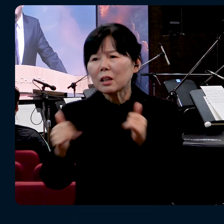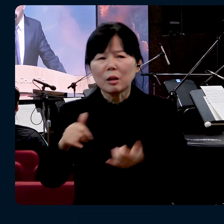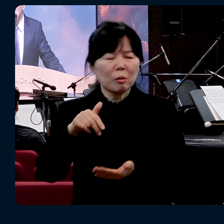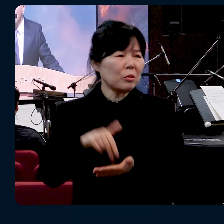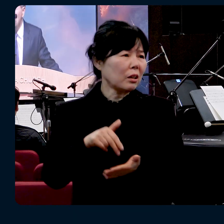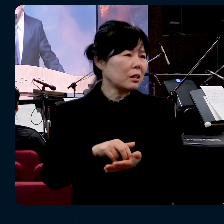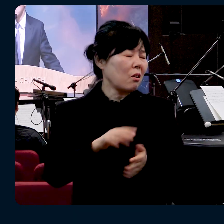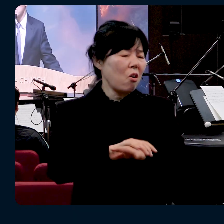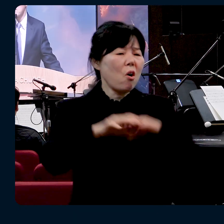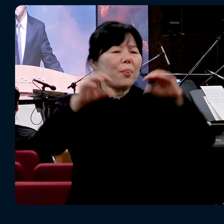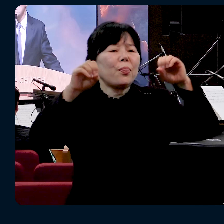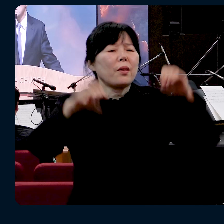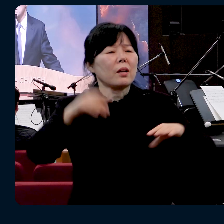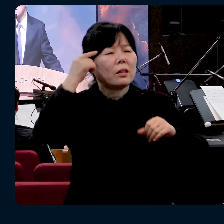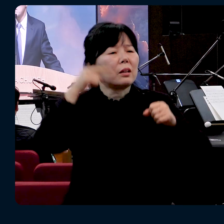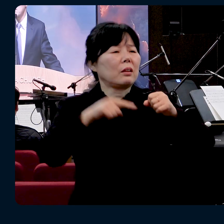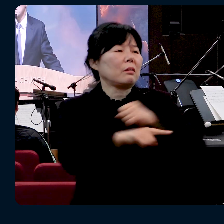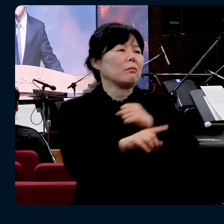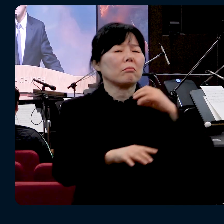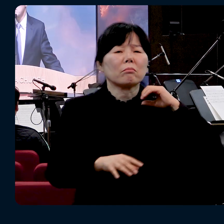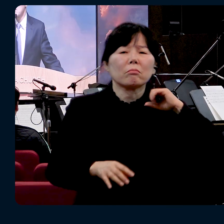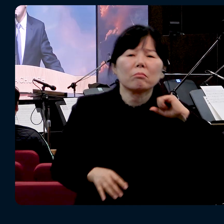추구하면서 살아가는 인생이라고 한다면,